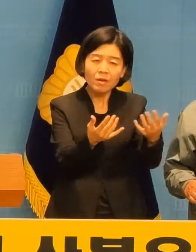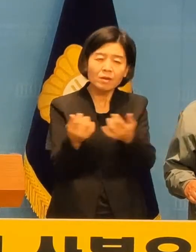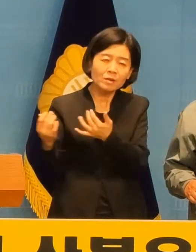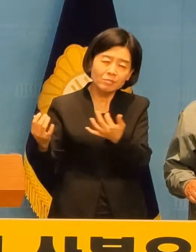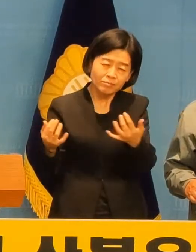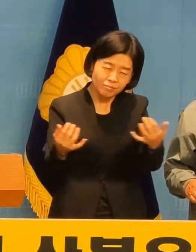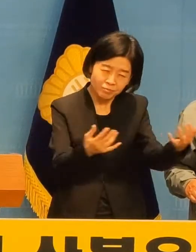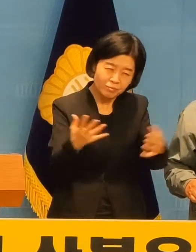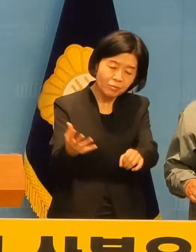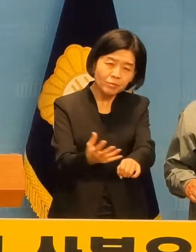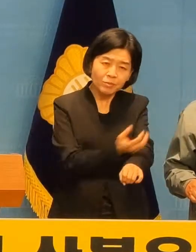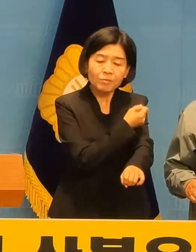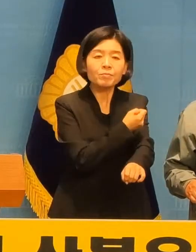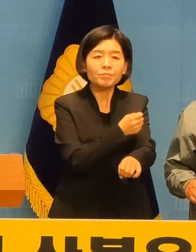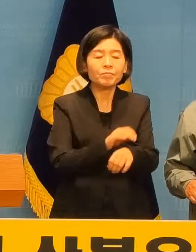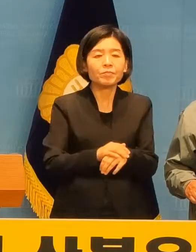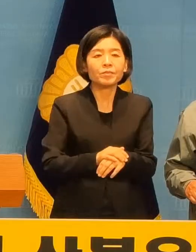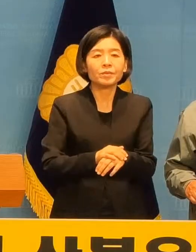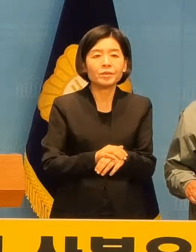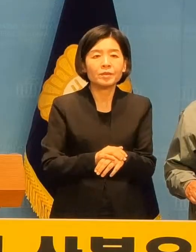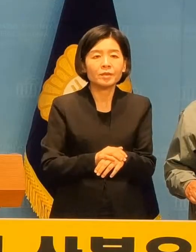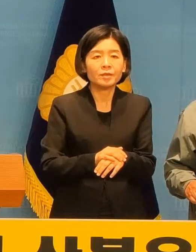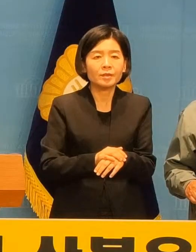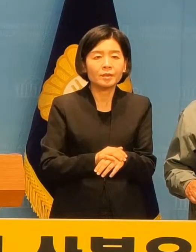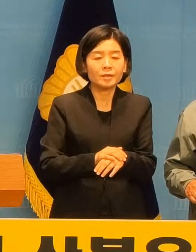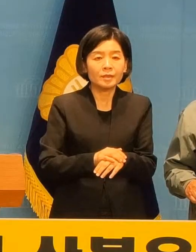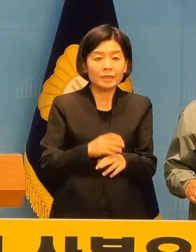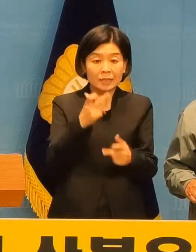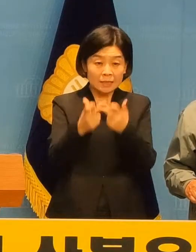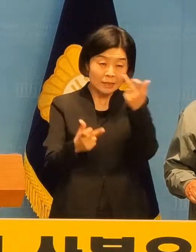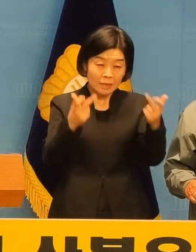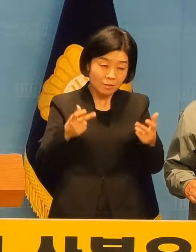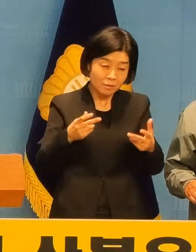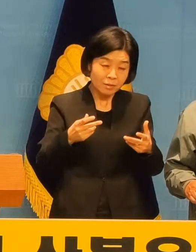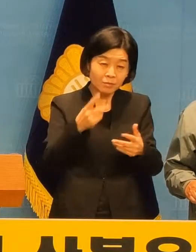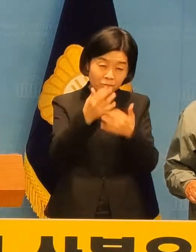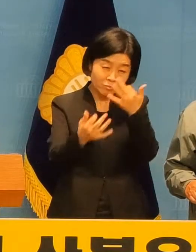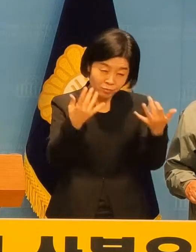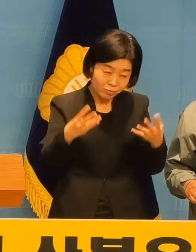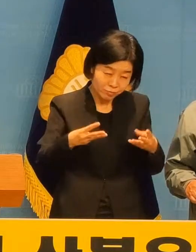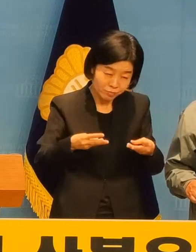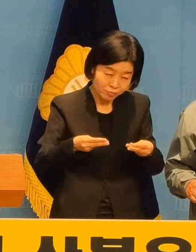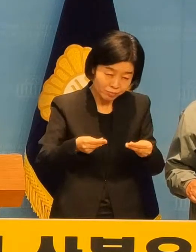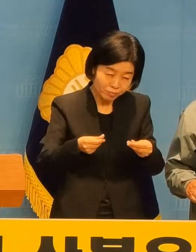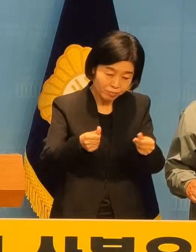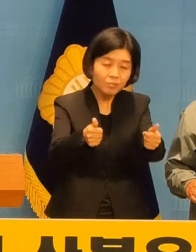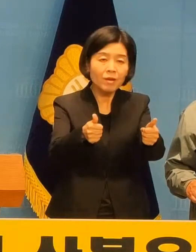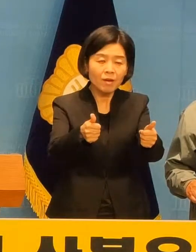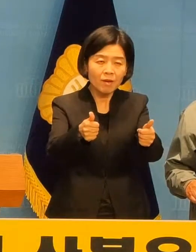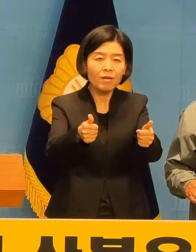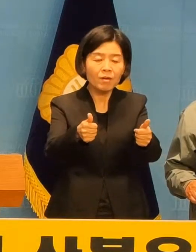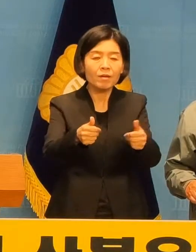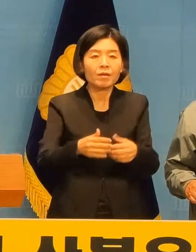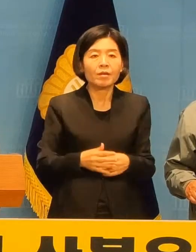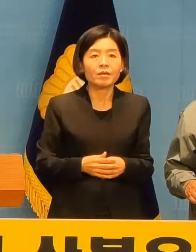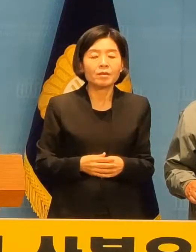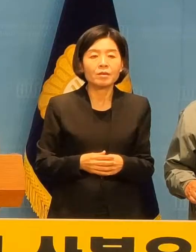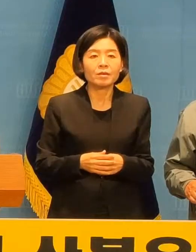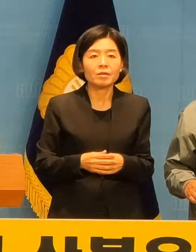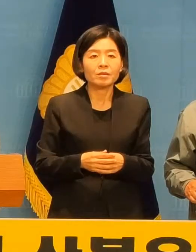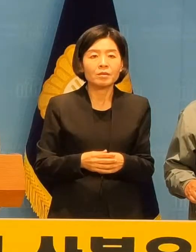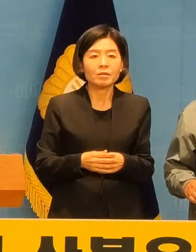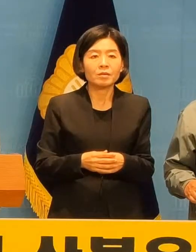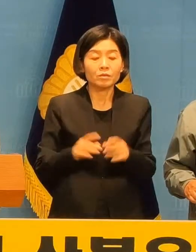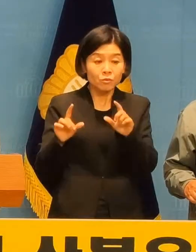확산되었고 수천 헥타르의 산림과 마을 삶의 터전이 잿더미로 변했습니다.